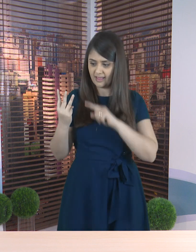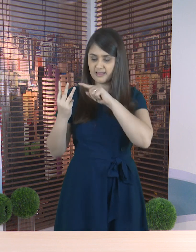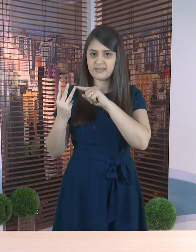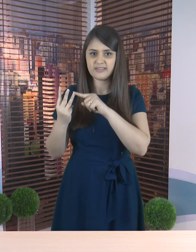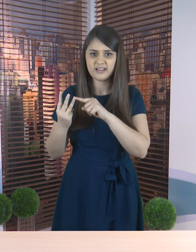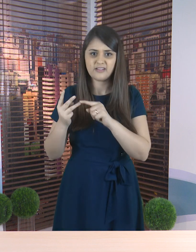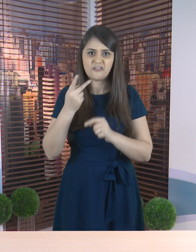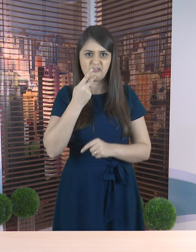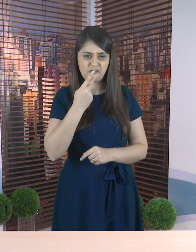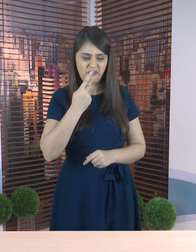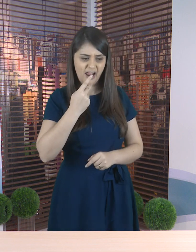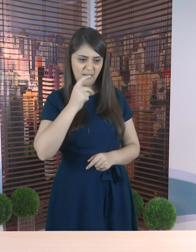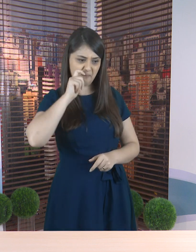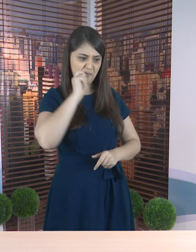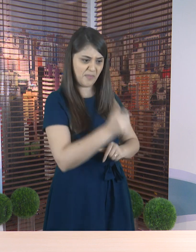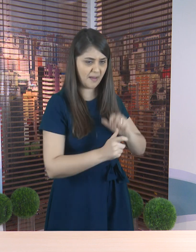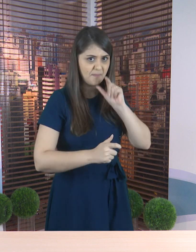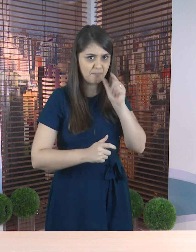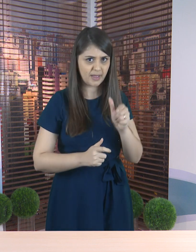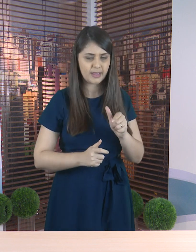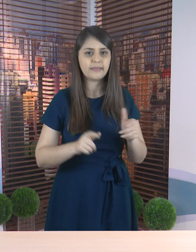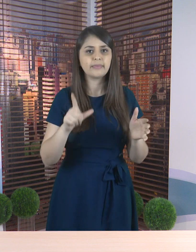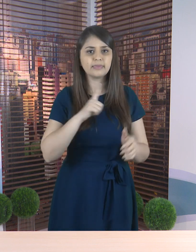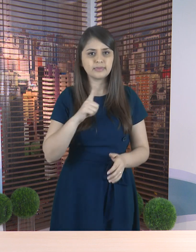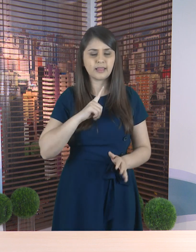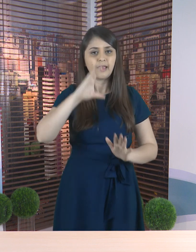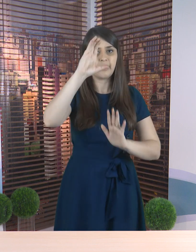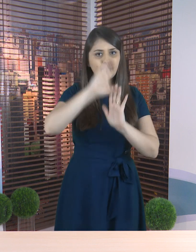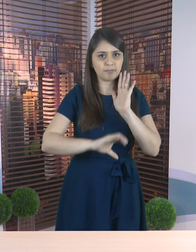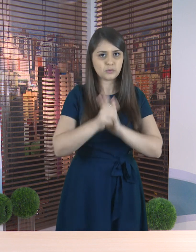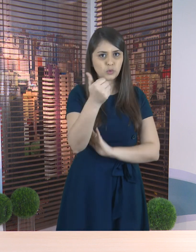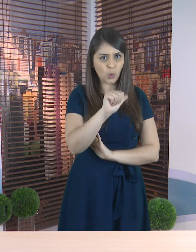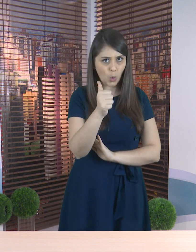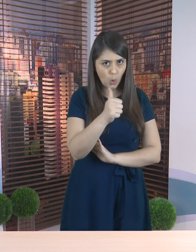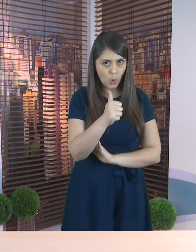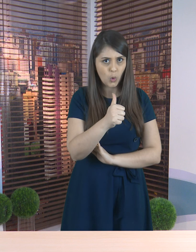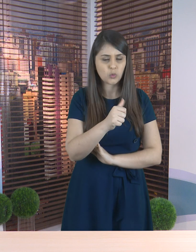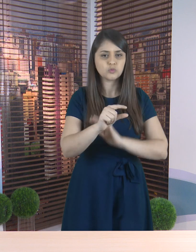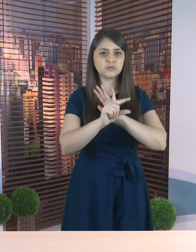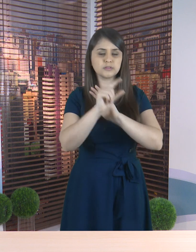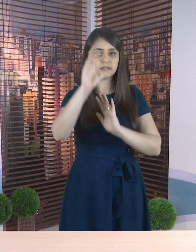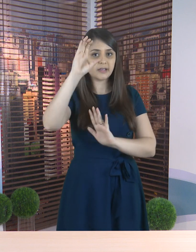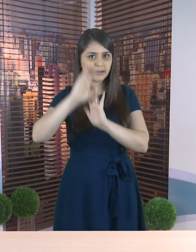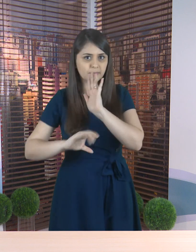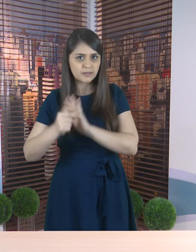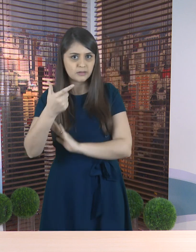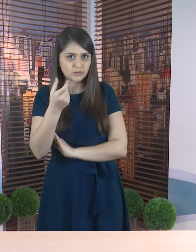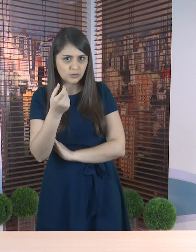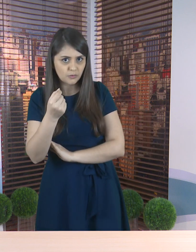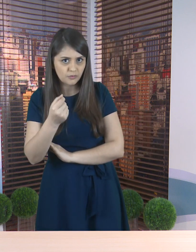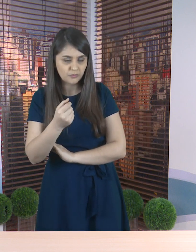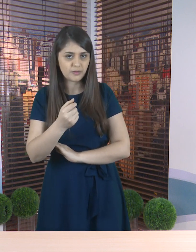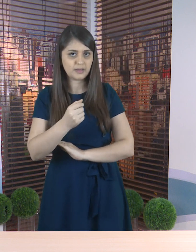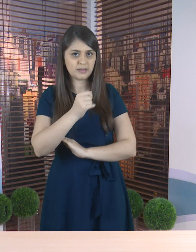teologia de Zofar é encontrada nesses discursos. Esse terceiro amigo, mais duro e mais